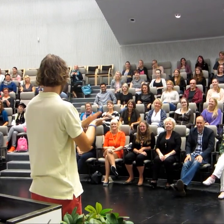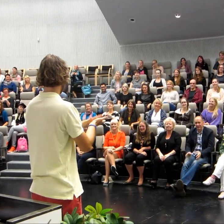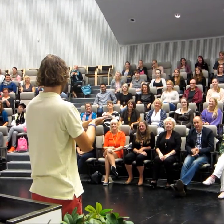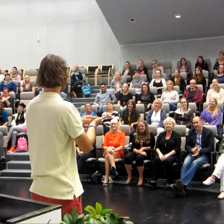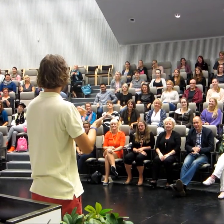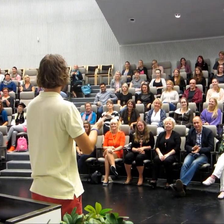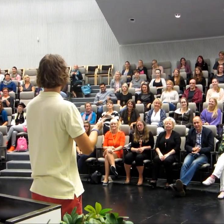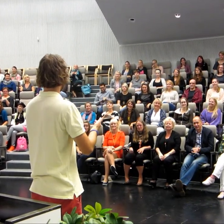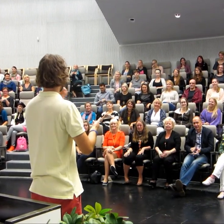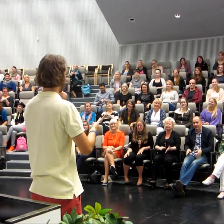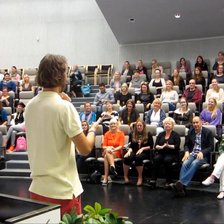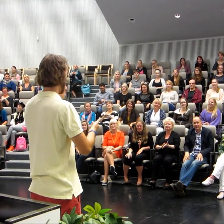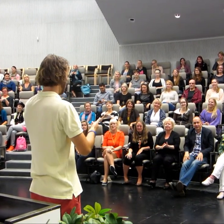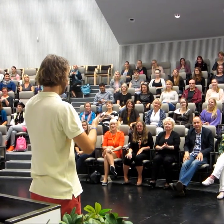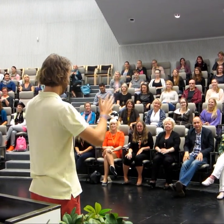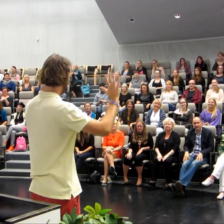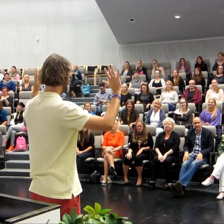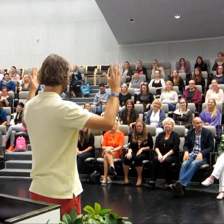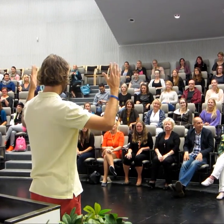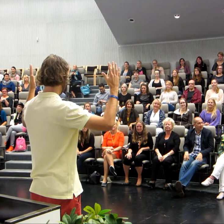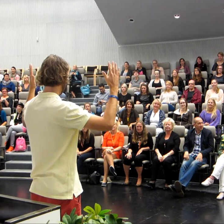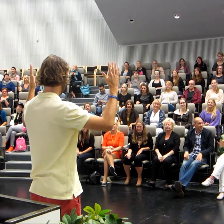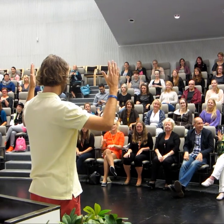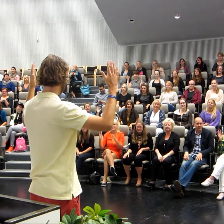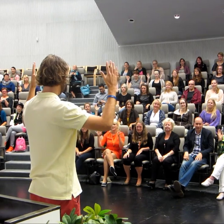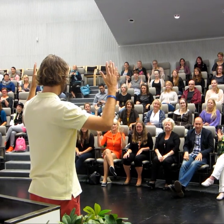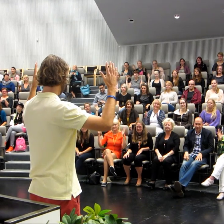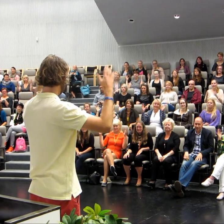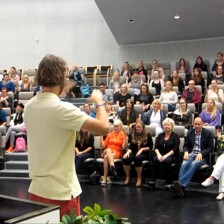No joo, täällä ei tietysti kuulevat voi tavoittaa, mutta kuurojen